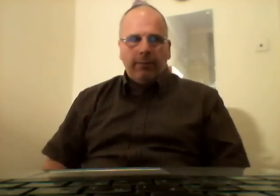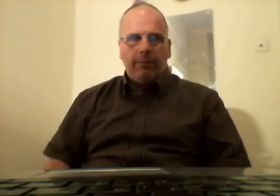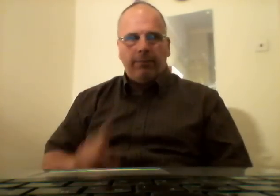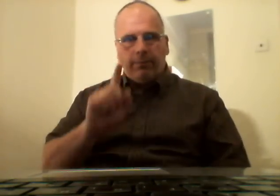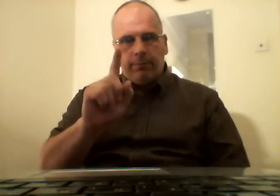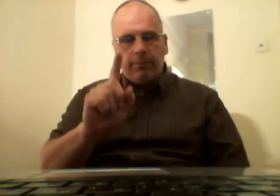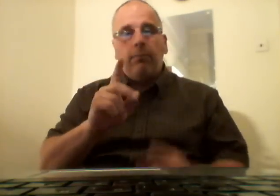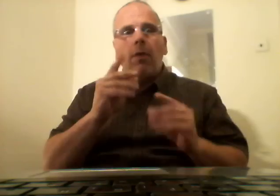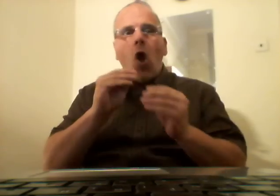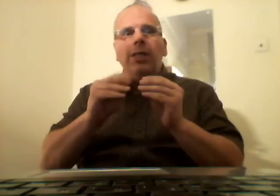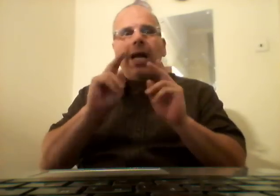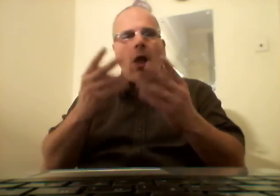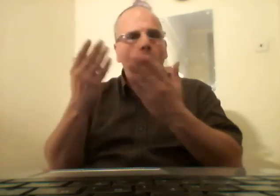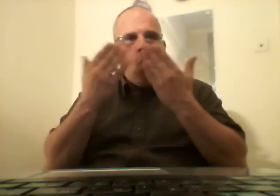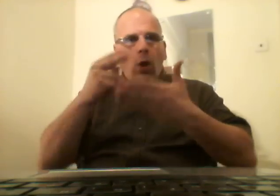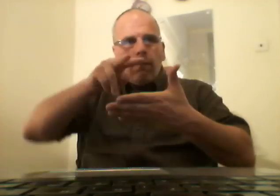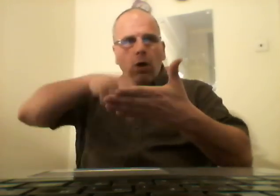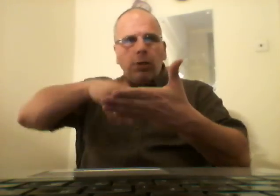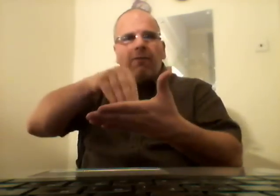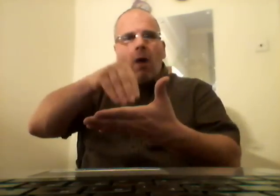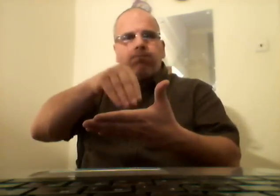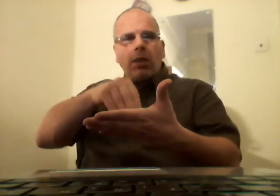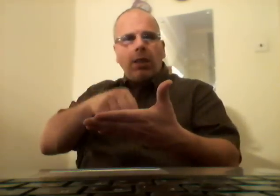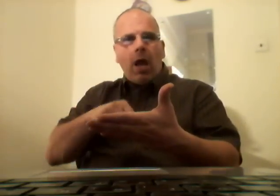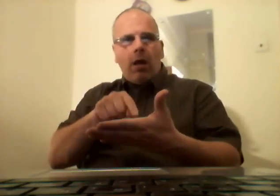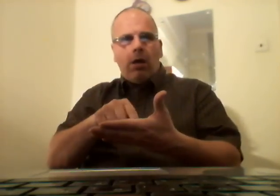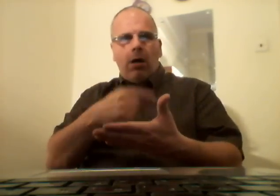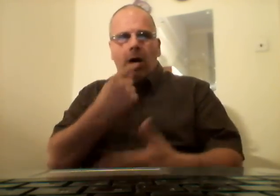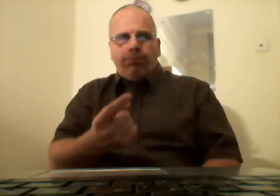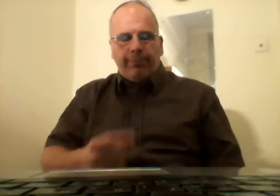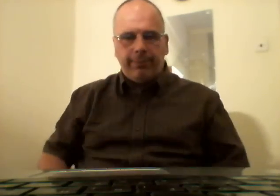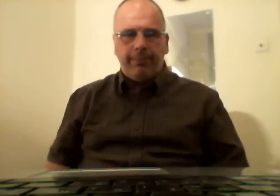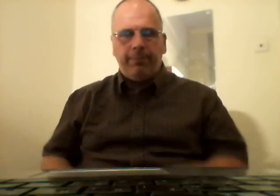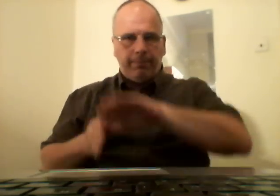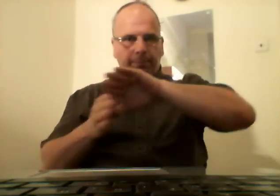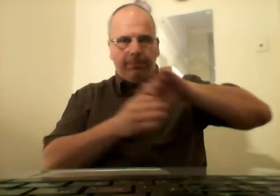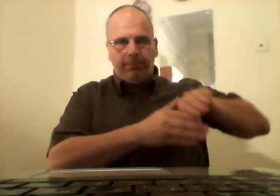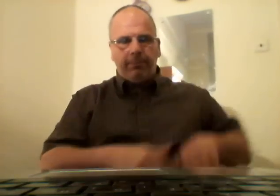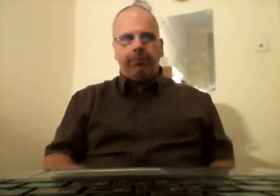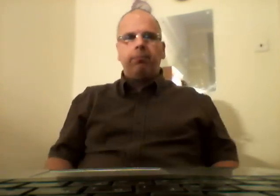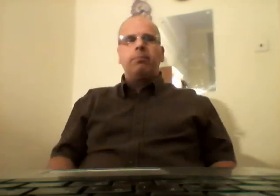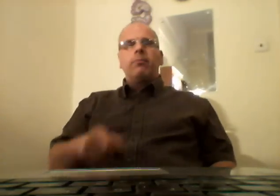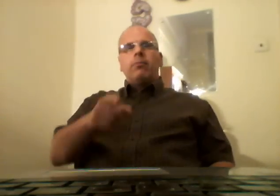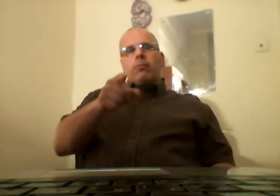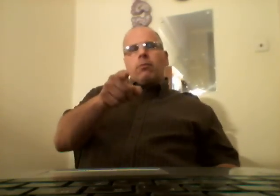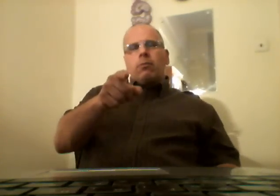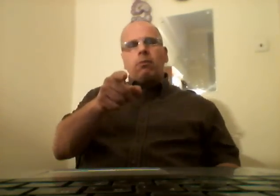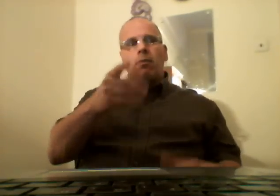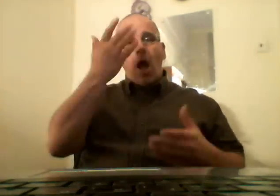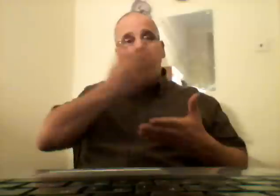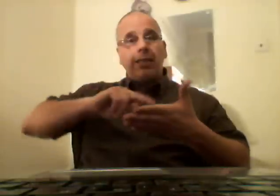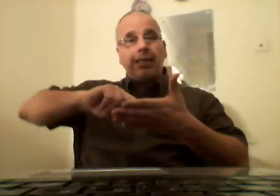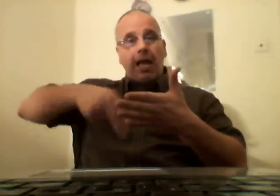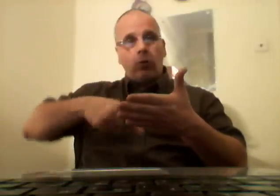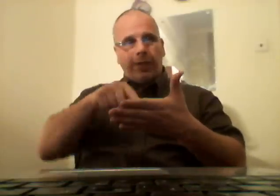amilyen fontomból, kiskolából vannak ilyen legyétap. A külőit, amit nem jön. A kényessen megcsinálnak tudni. Nem